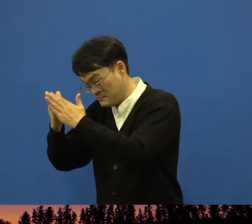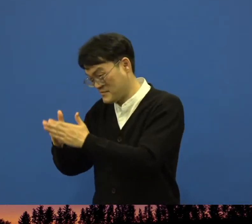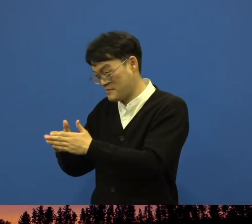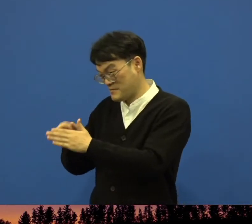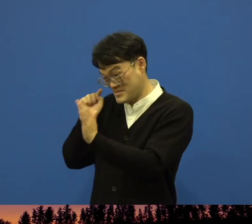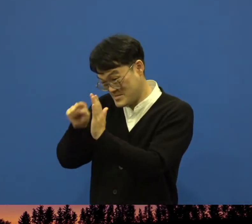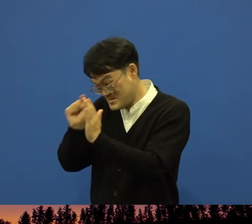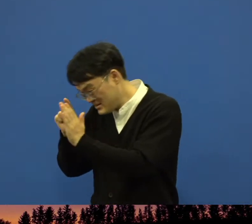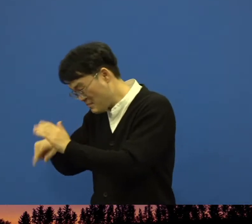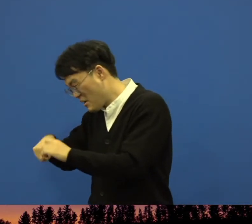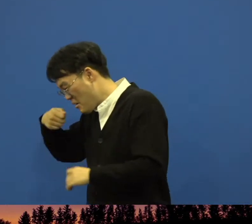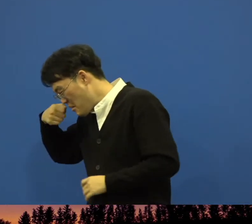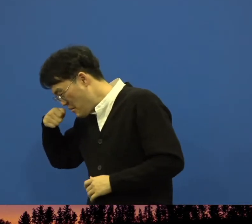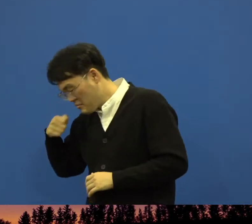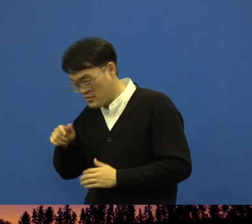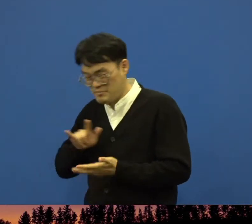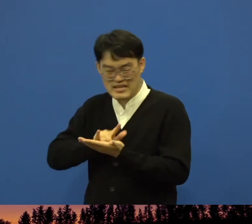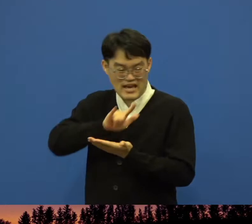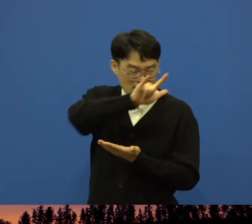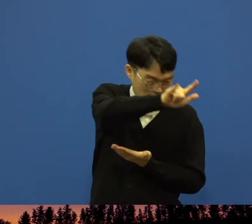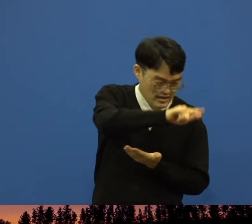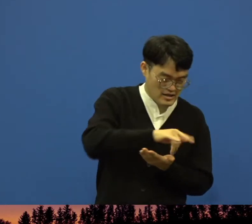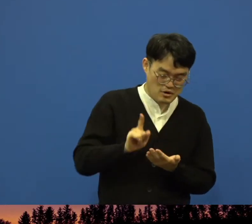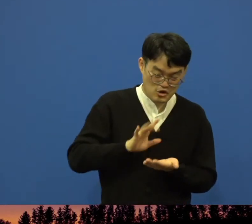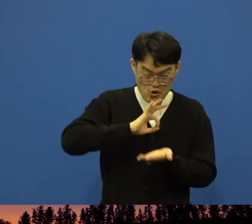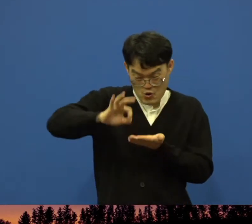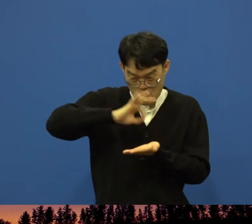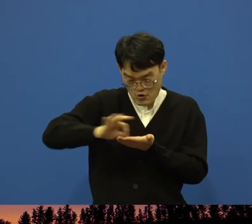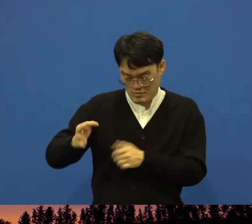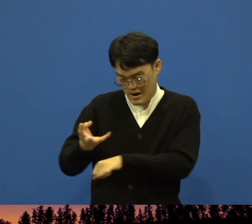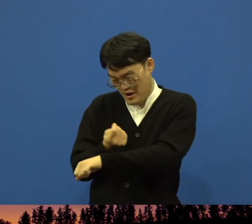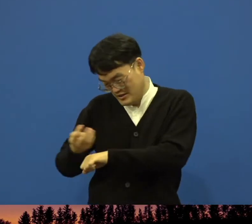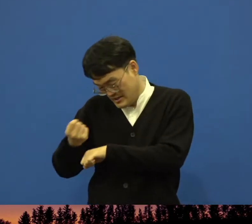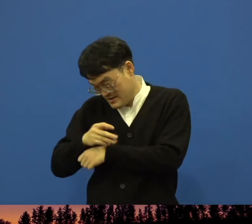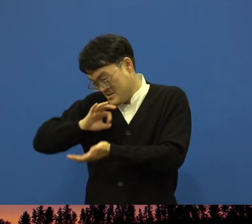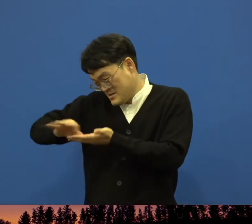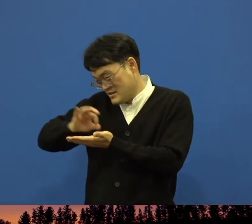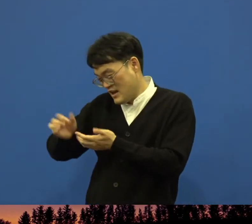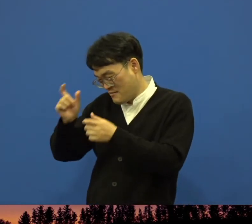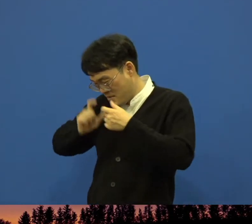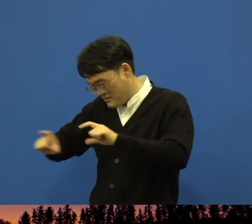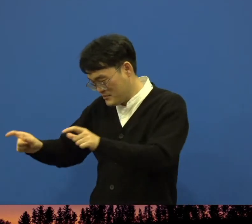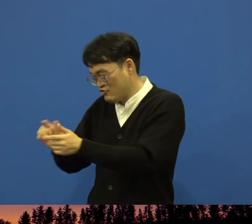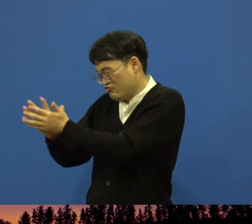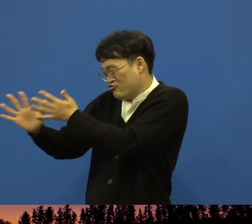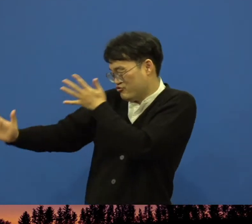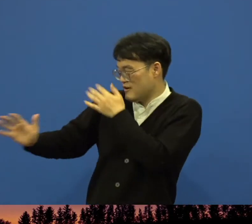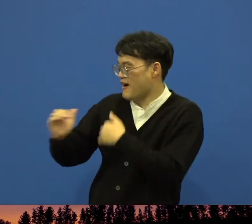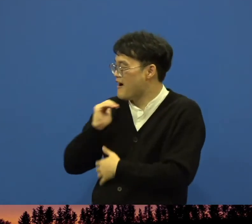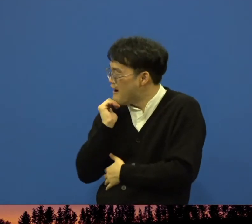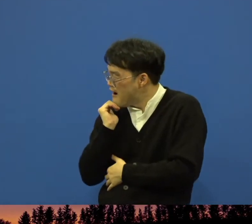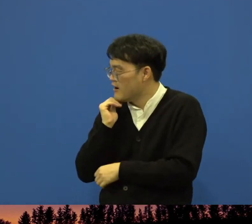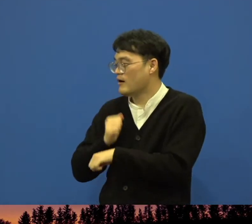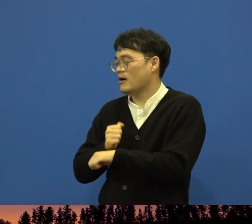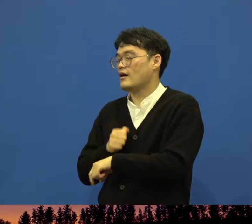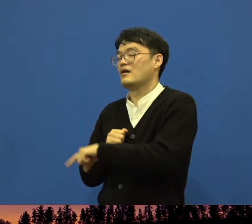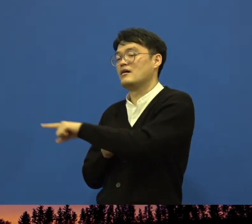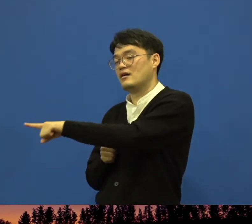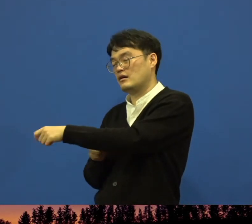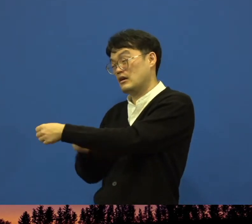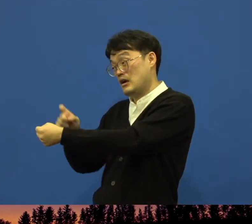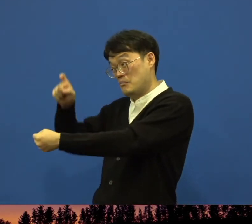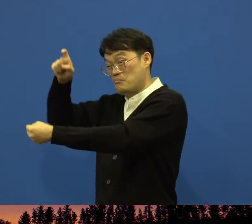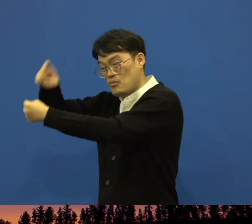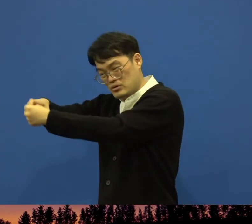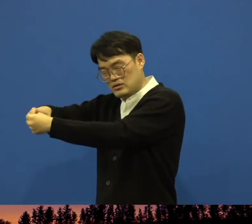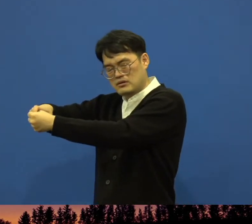같죠. 거기에 막 비행기를 타고 가고 거기에 몇 시간을 가고 가서 뭐 밤을 새워서 줄을 서고 이건 아닌